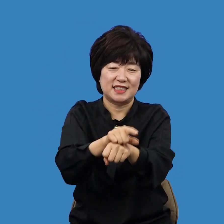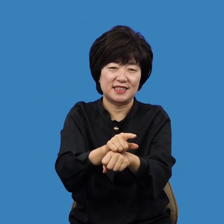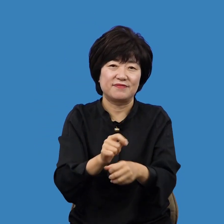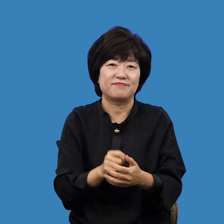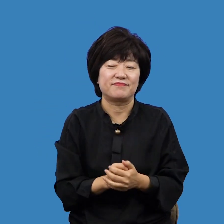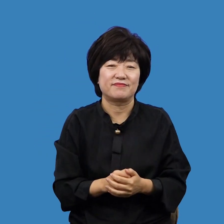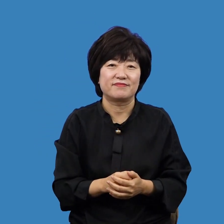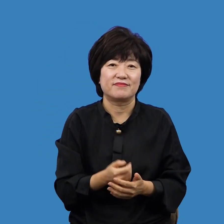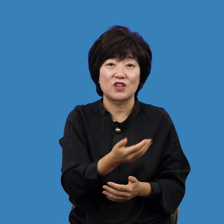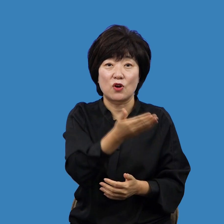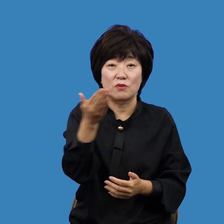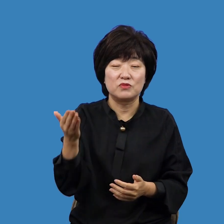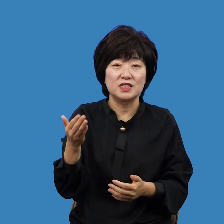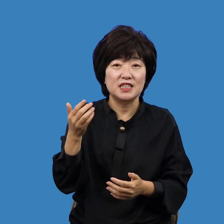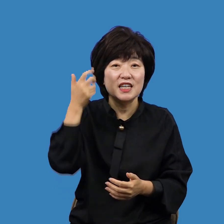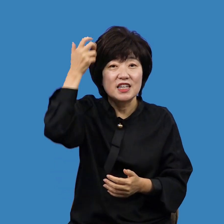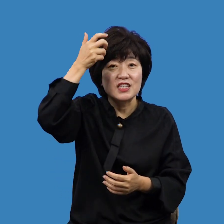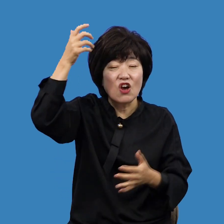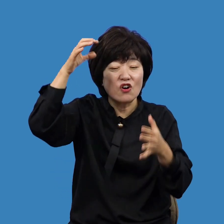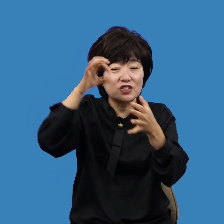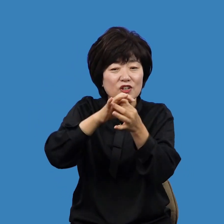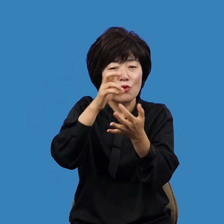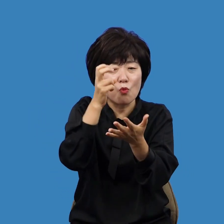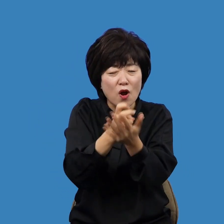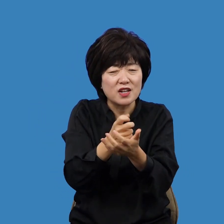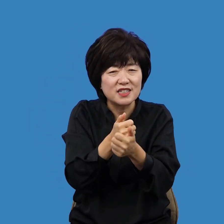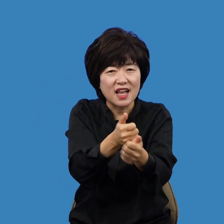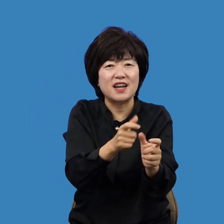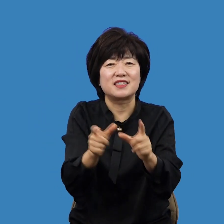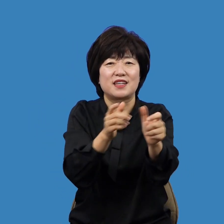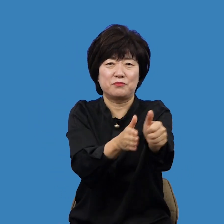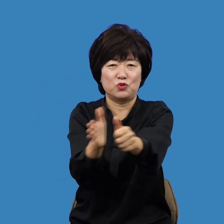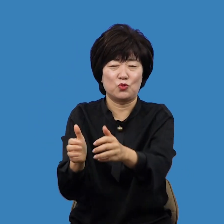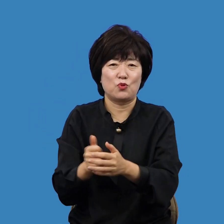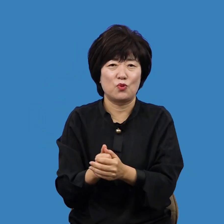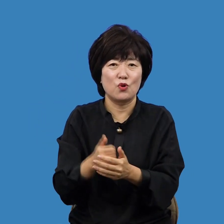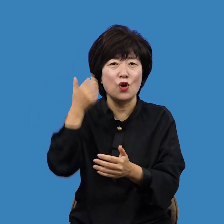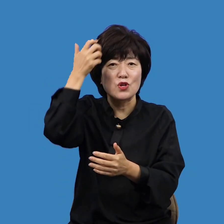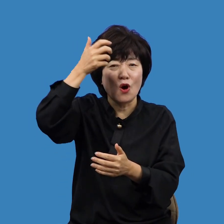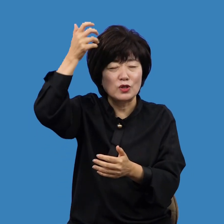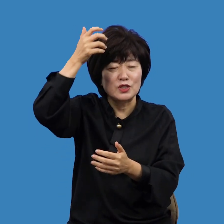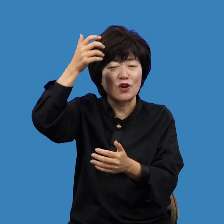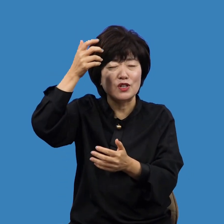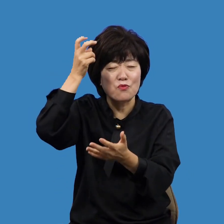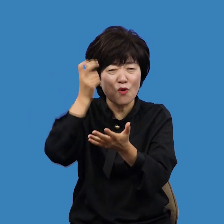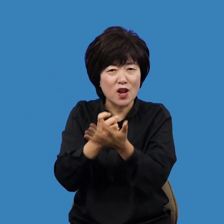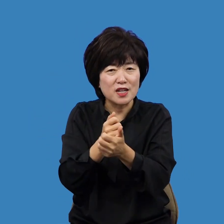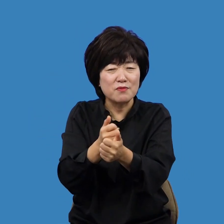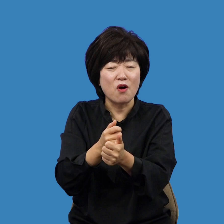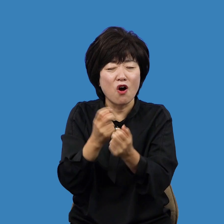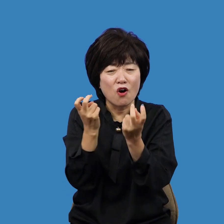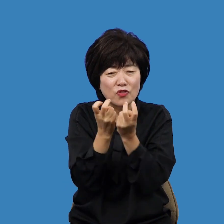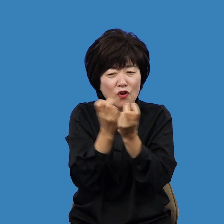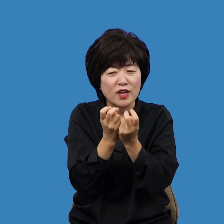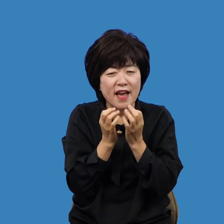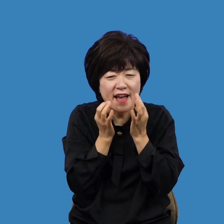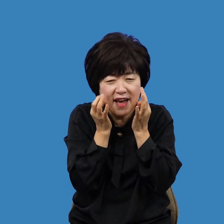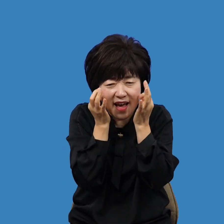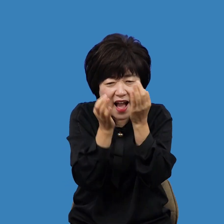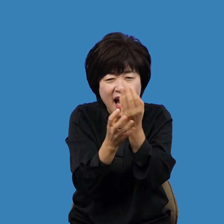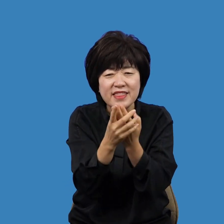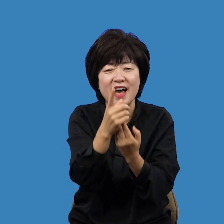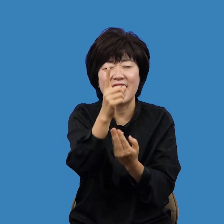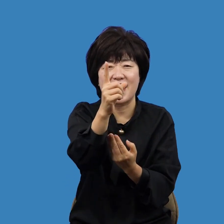그래서 여러분들이 영적인 원리로 살아갔으면 좋겠어요. 영적인 원리는 뭐냐면 어떻게 하면 하나 될까를 놓고 추구하는